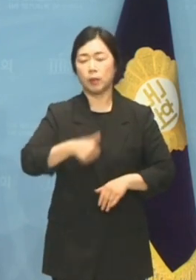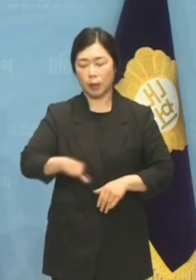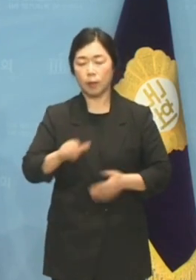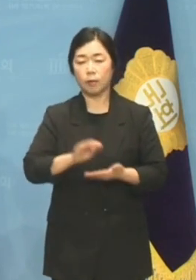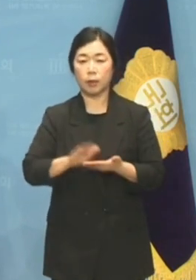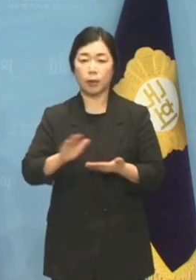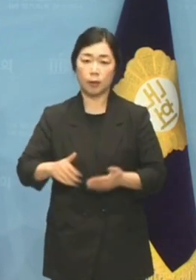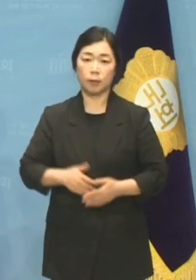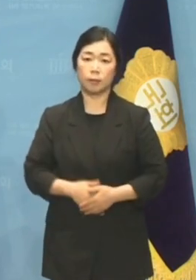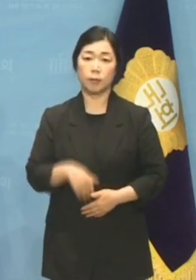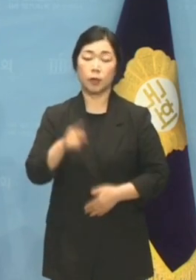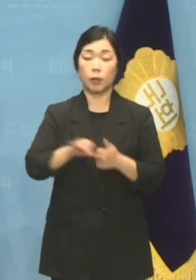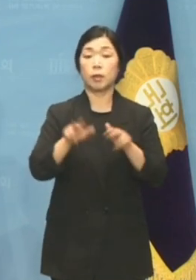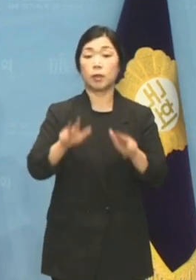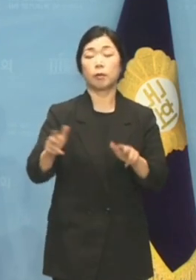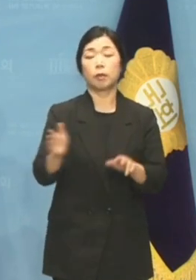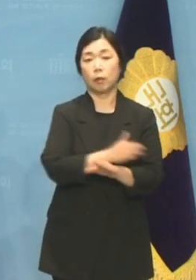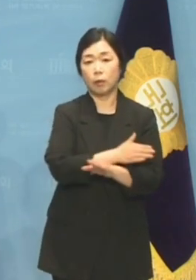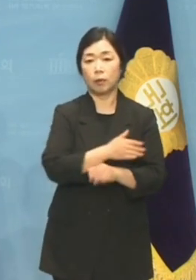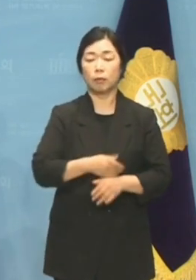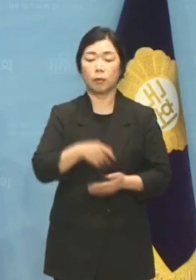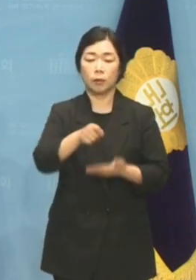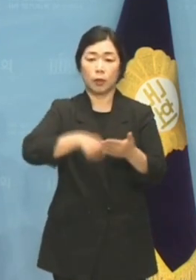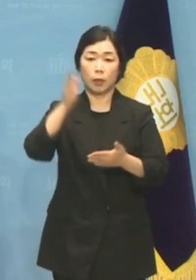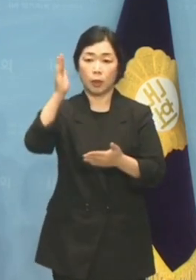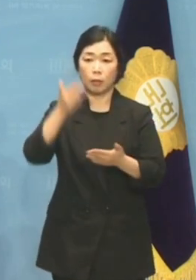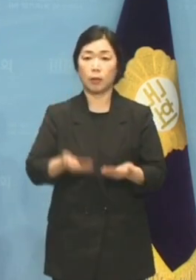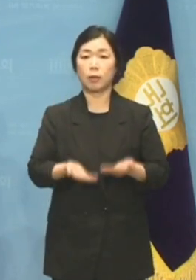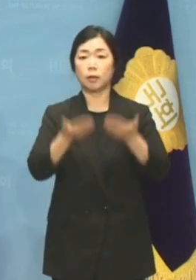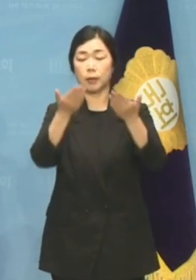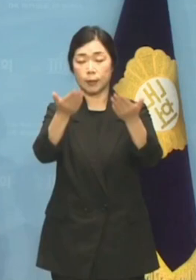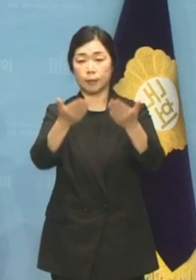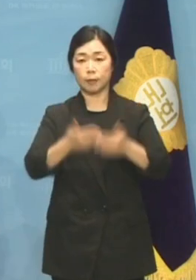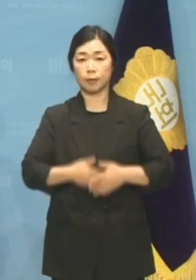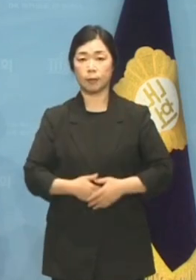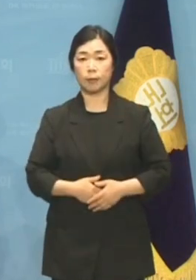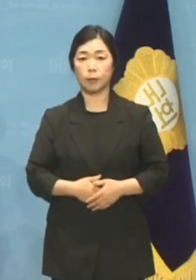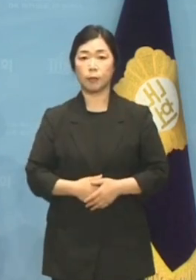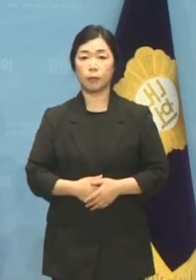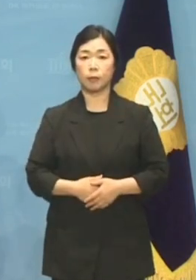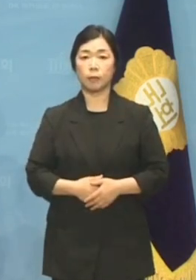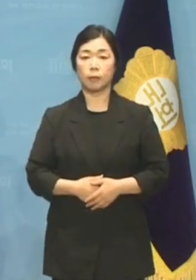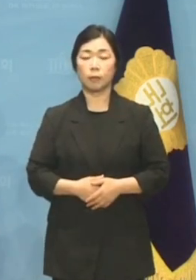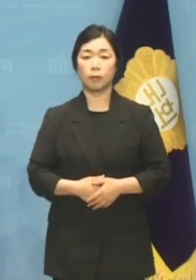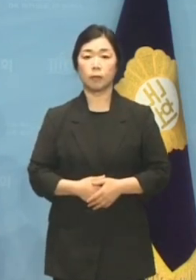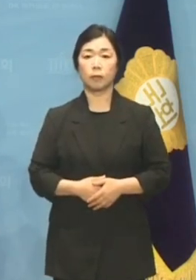의원입니다. 그럼 지금부터 기자회견문을 낭독하도록 하겠습니다.